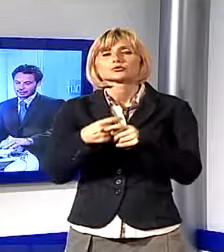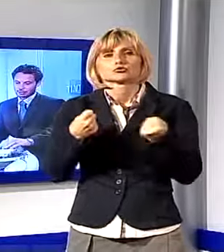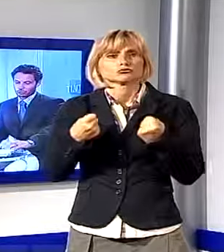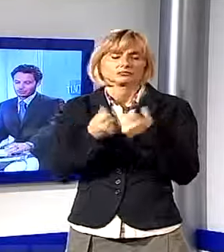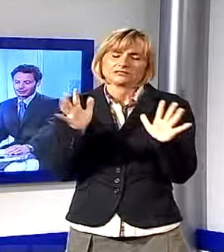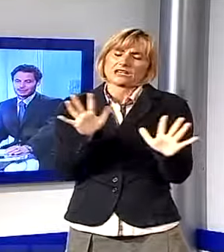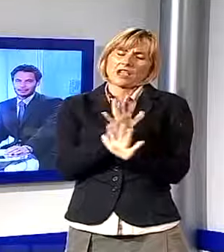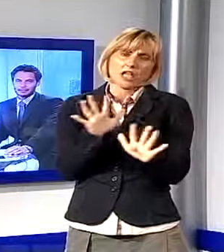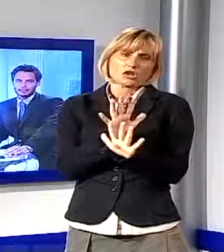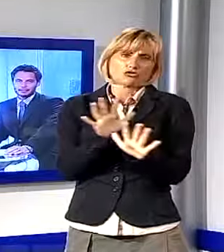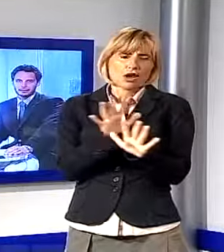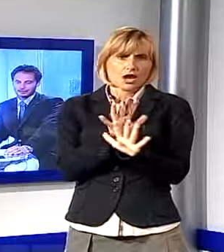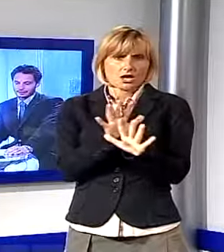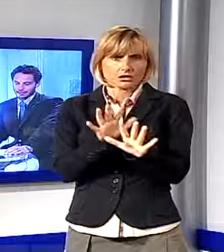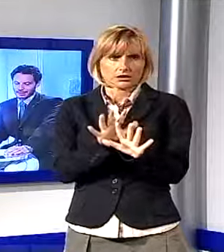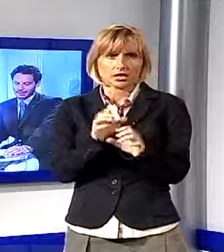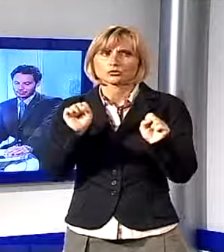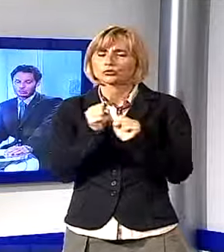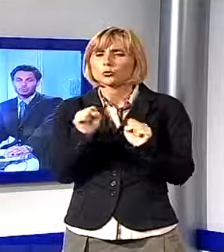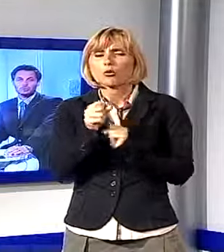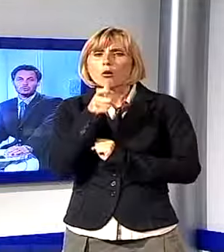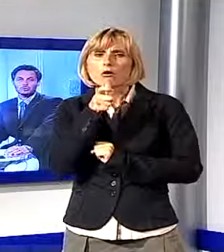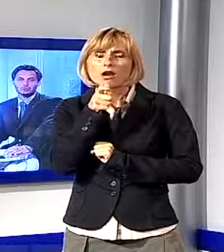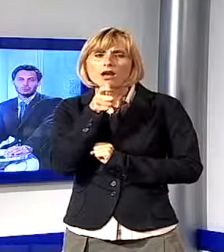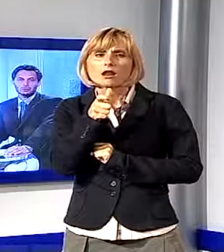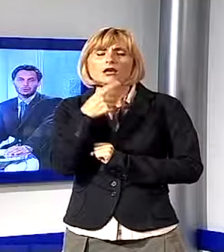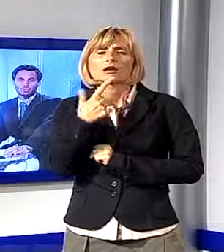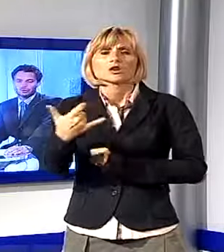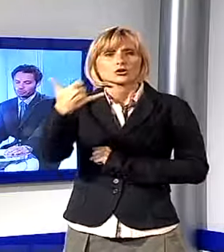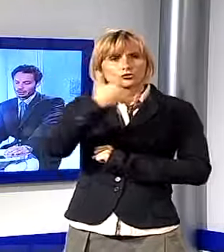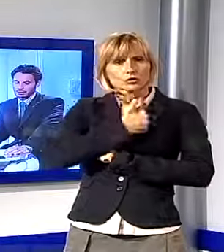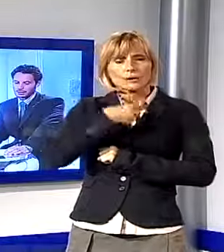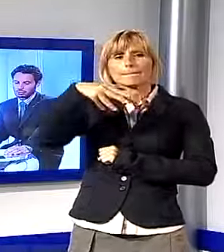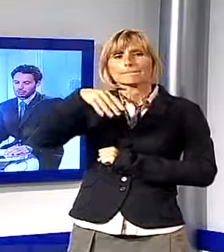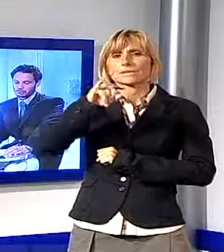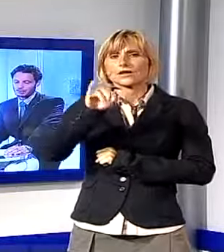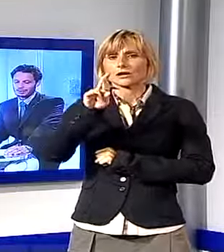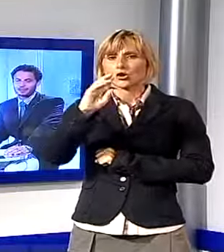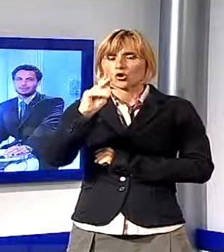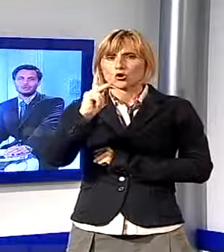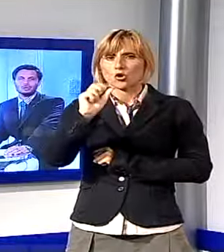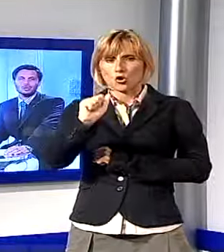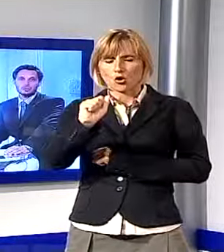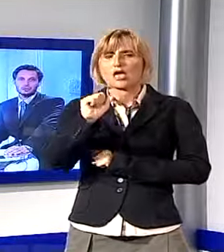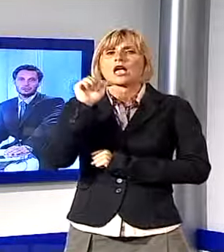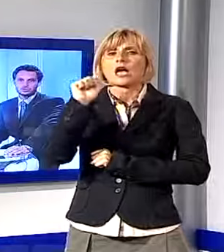non ci sono altre parole per descrivere il suicidio di Mirko Angelini, 51 anni, il marito di